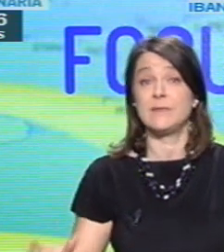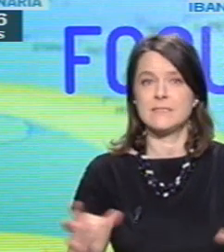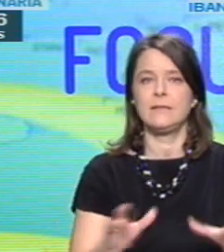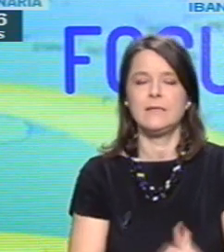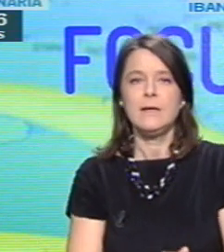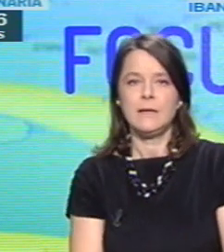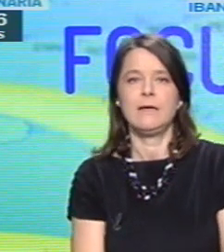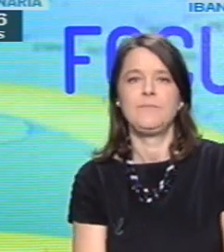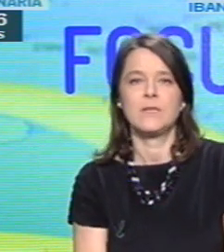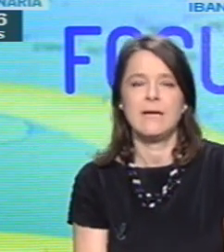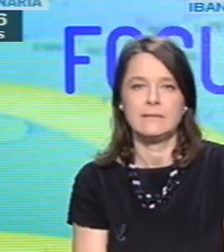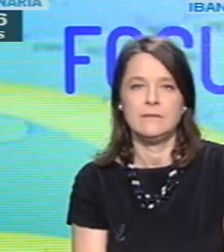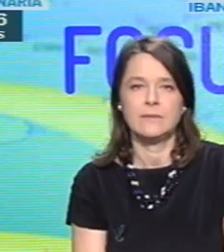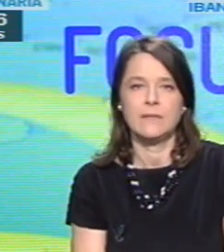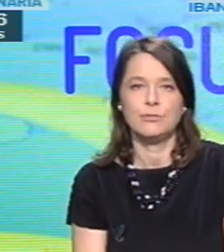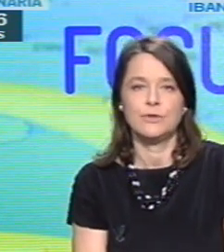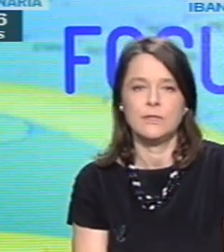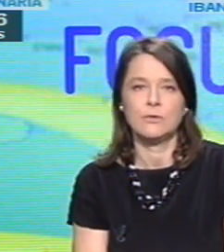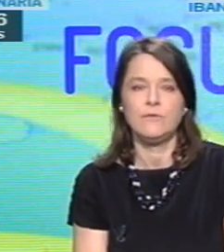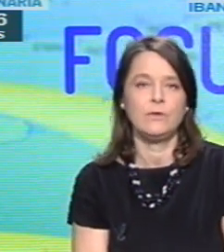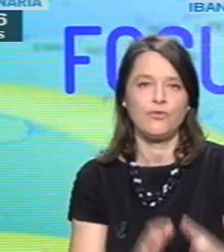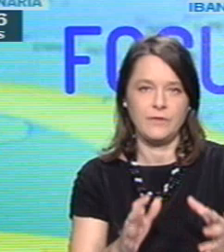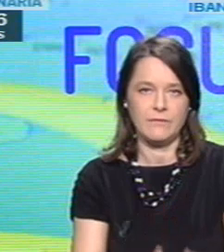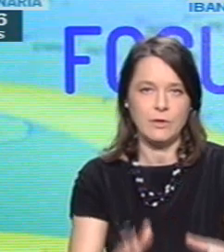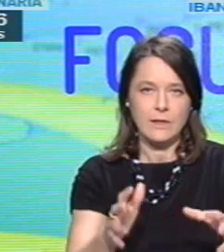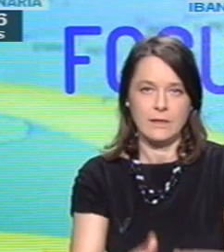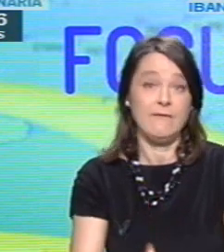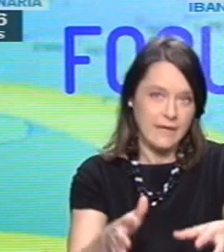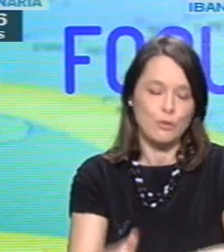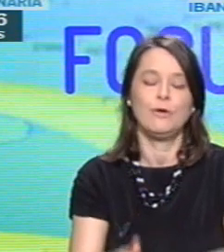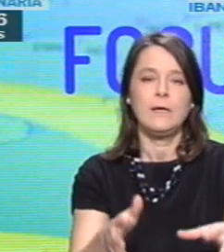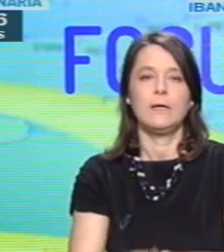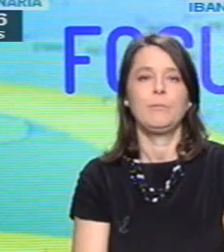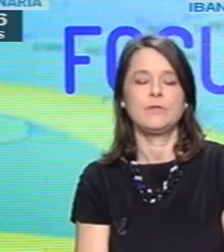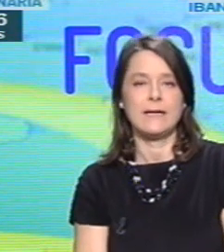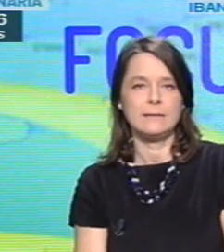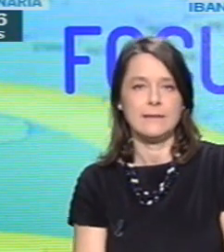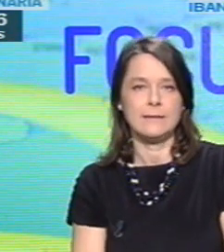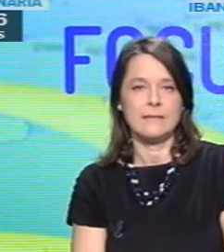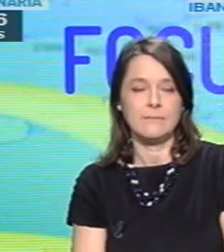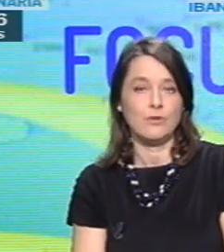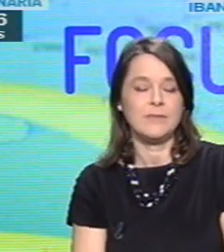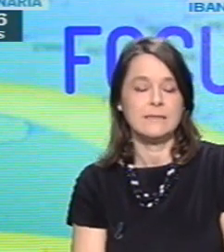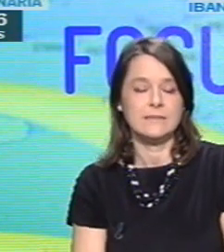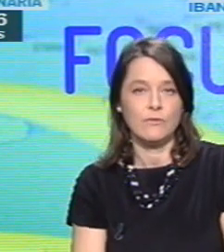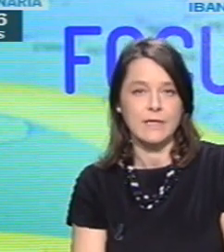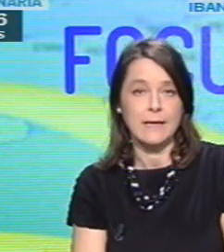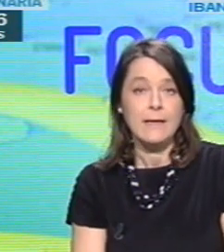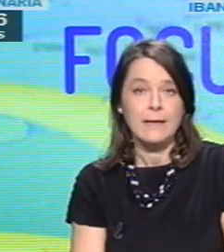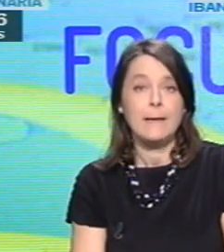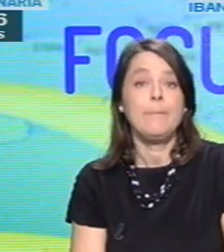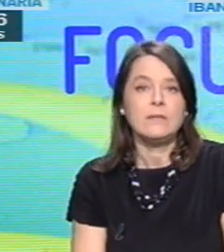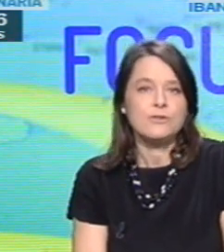tutti i pazienti malati appunto di coronavirus venivano e vengono portati all'ospedale di